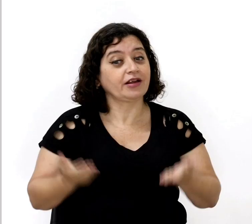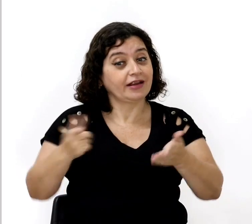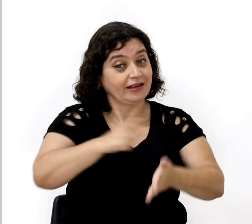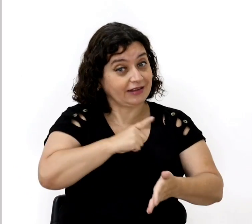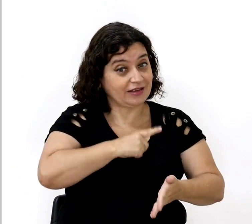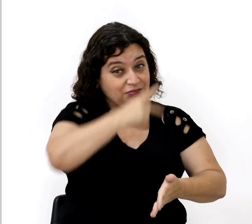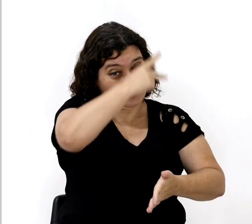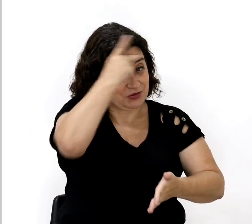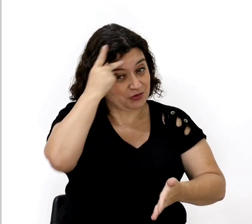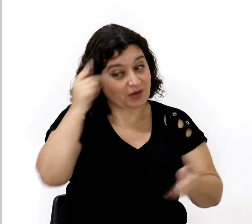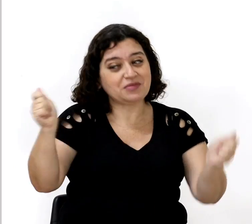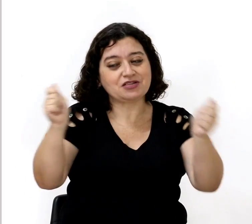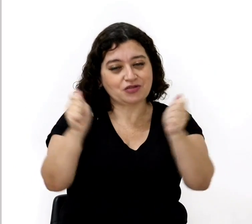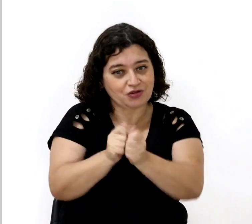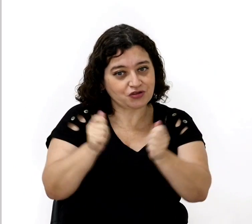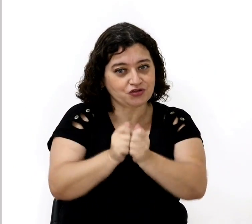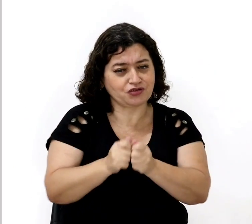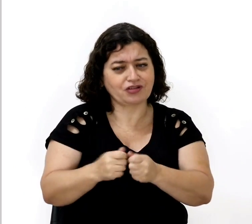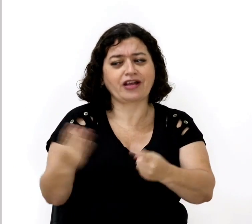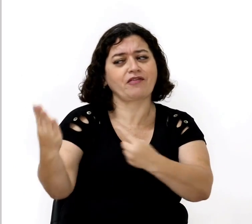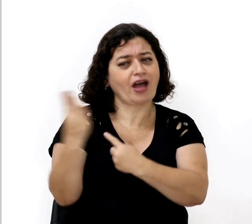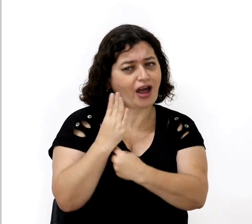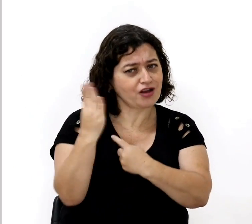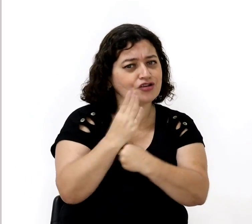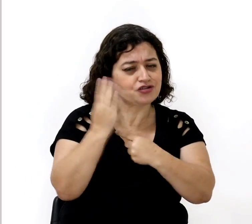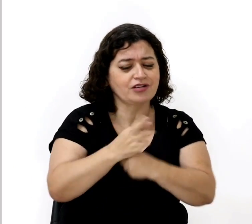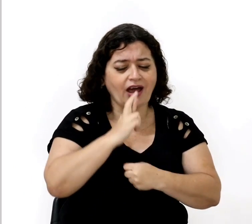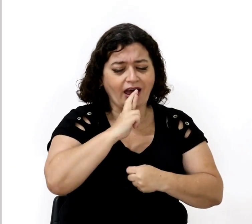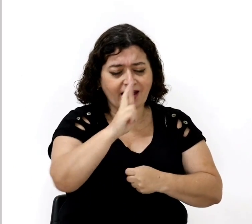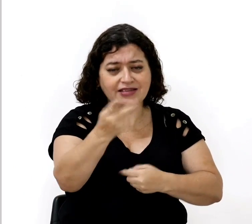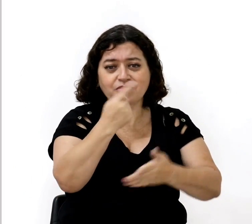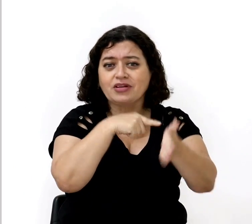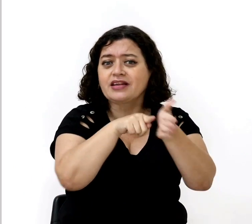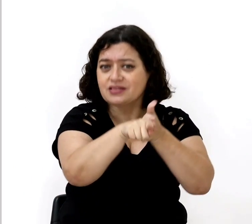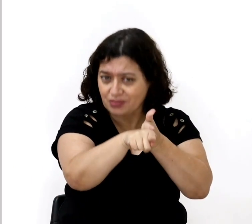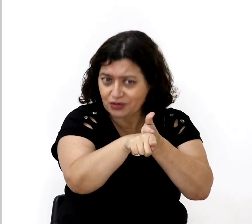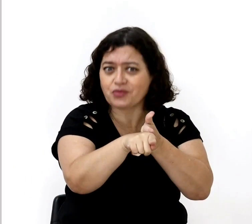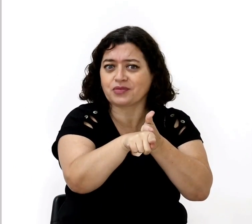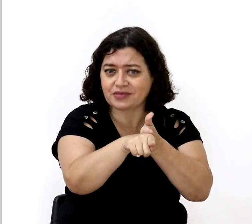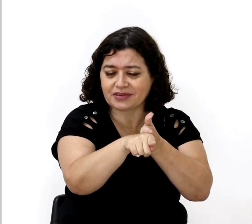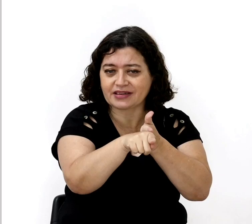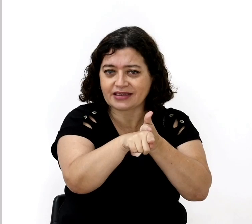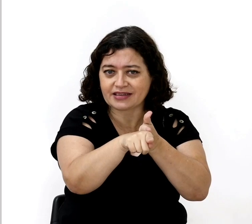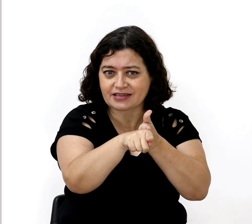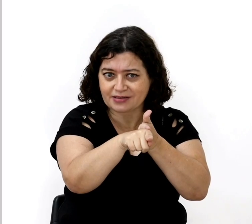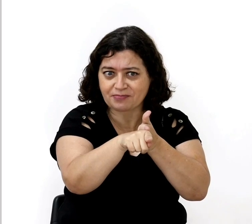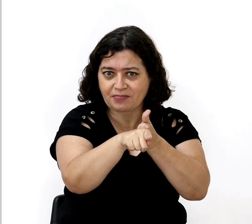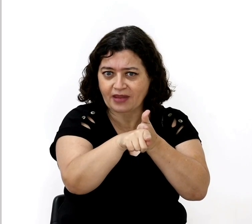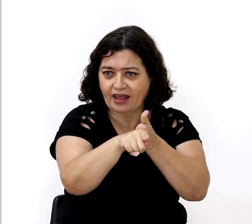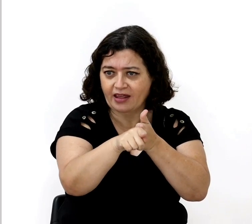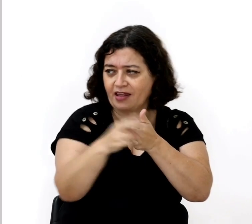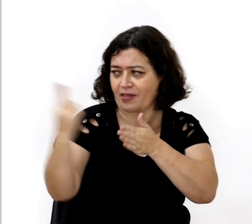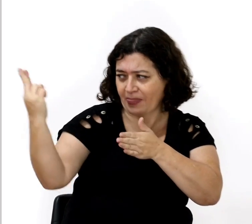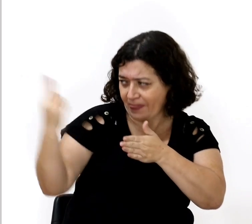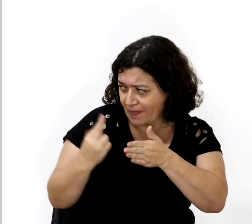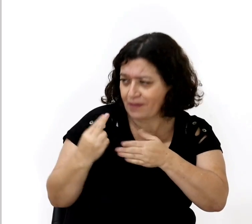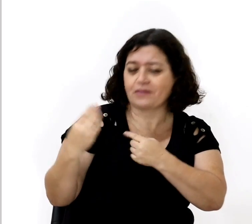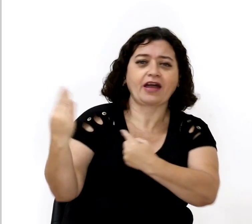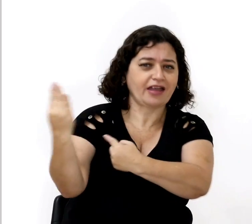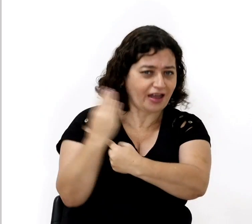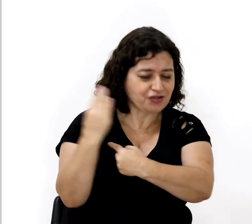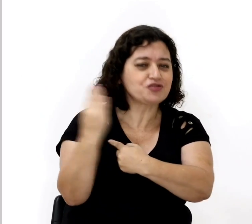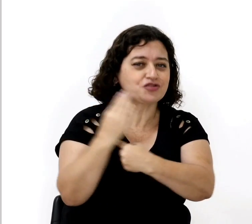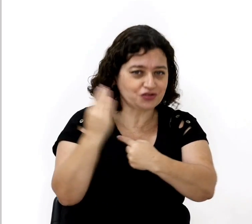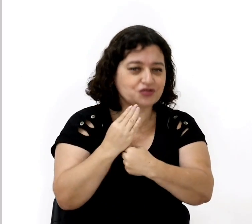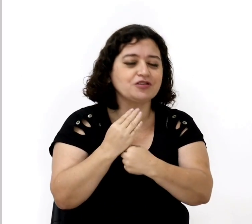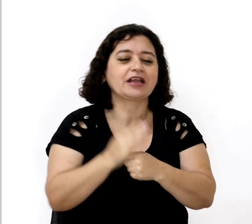aqui um convidado que vai nos ajudar a responder a essas perguntas que estão colocadas, que estão postas sobre